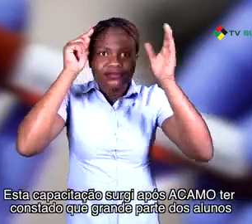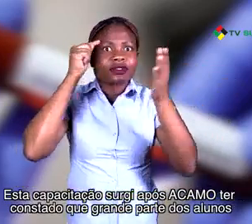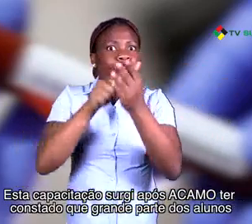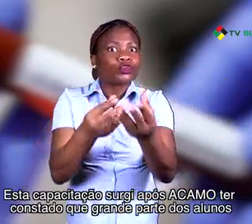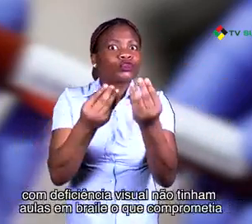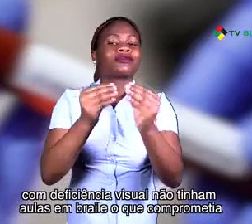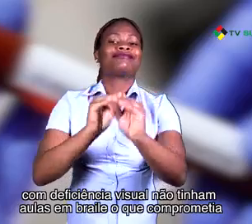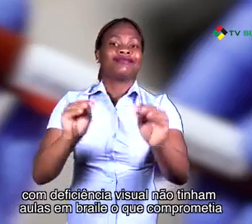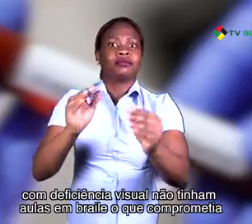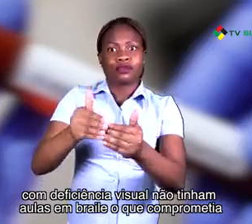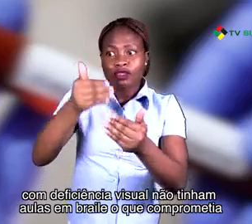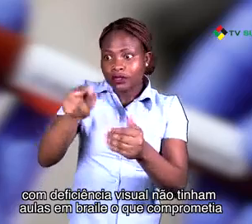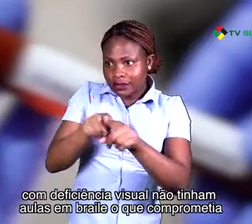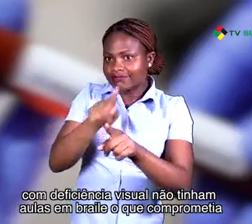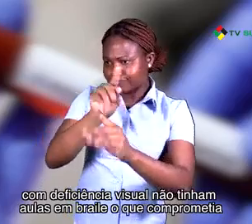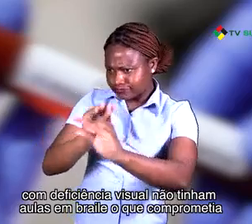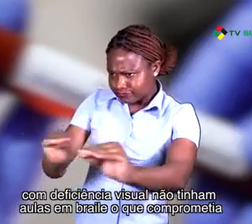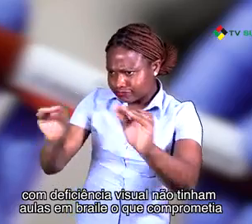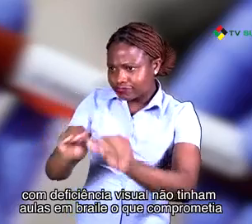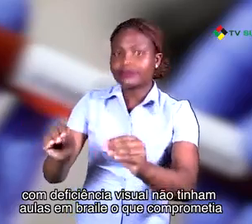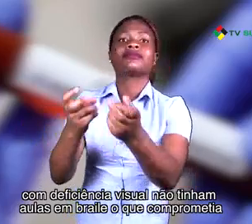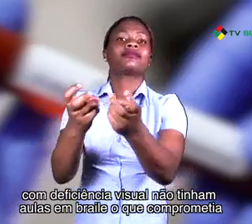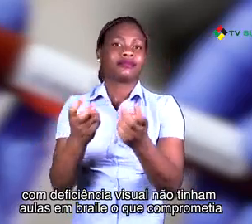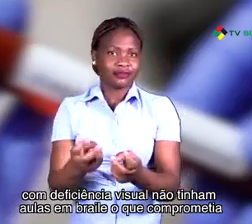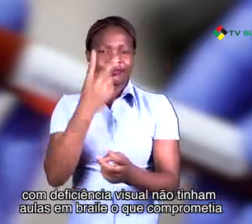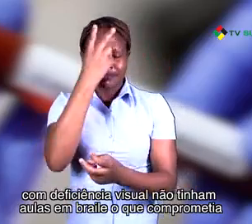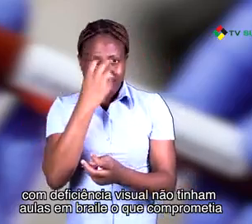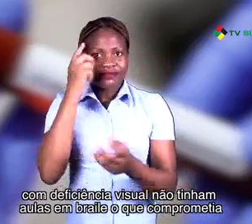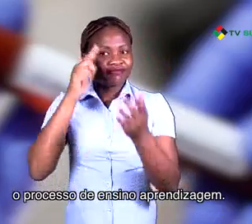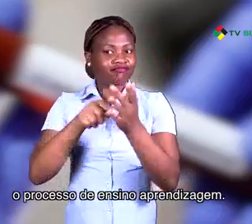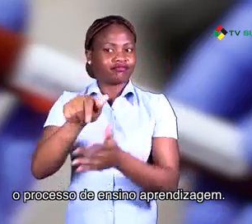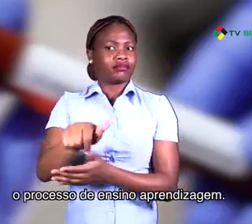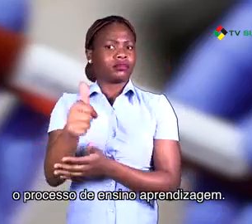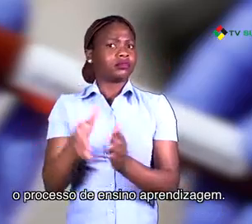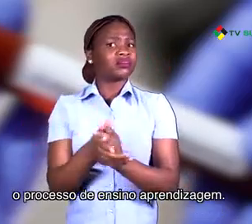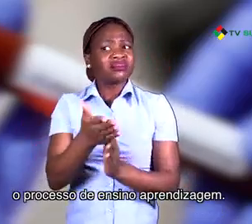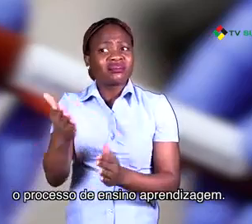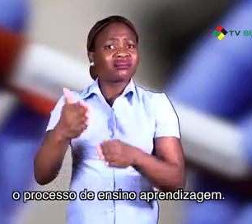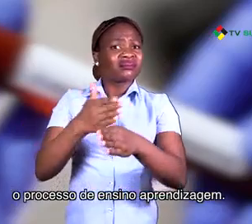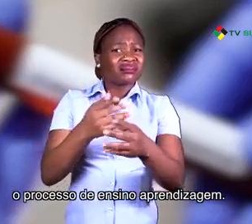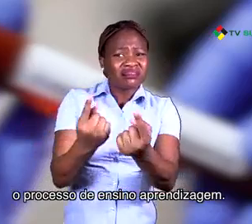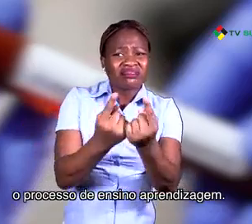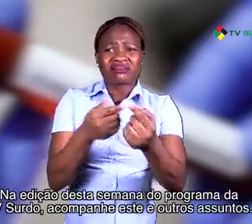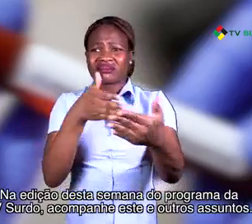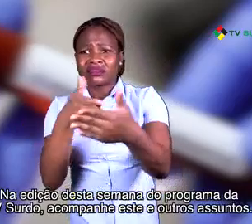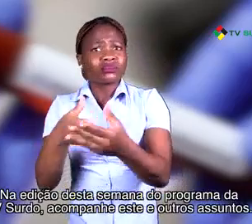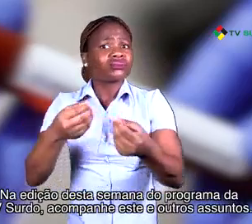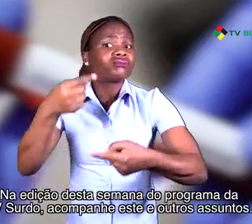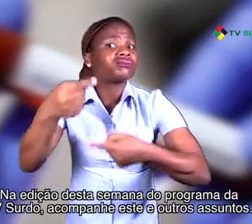dos alunos com deficiência visual não tinham aulas em braille, o que comprometia o processo de ensino-aprendizagem. Na